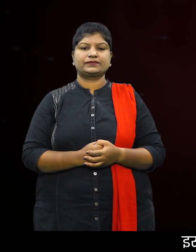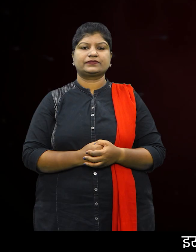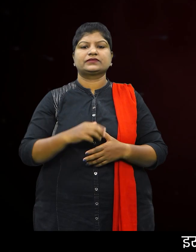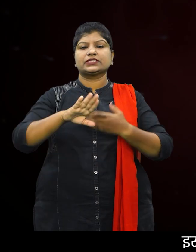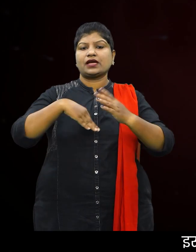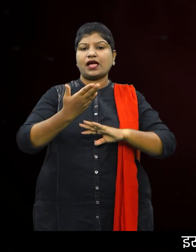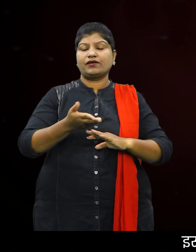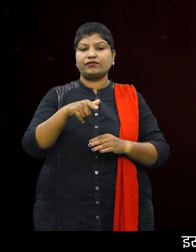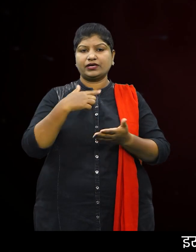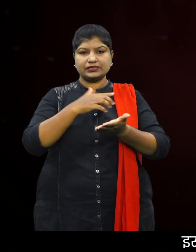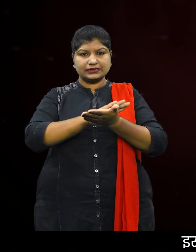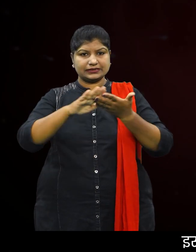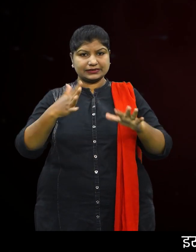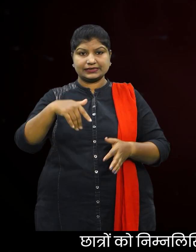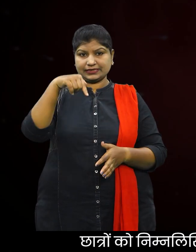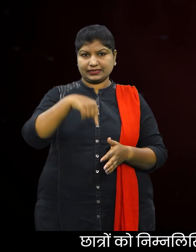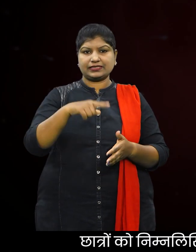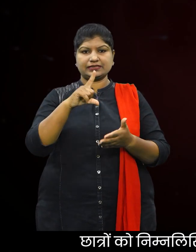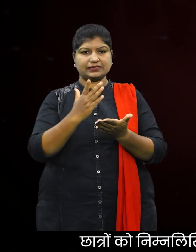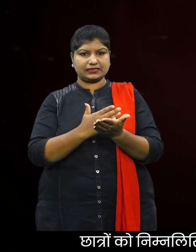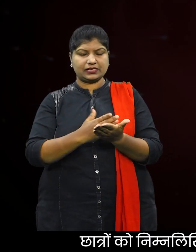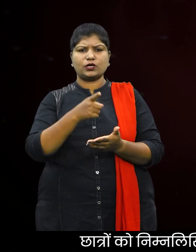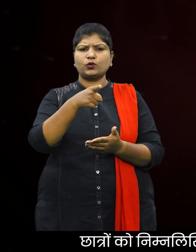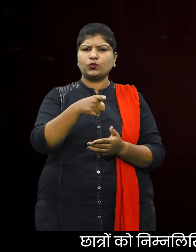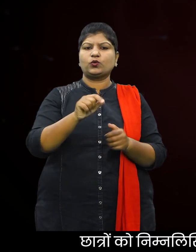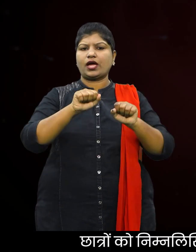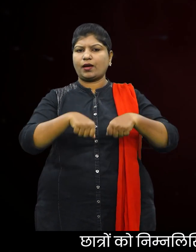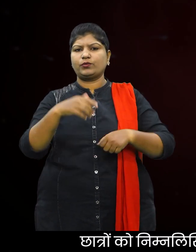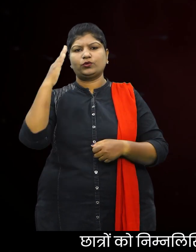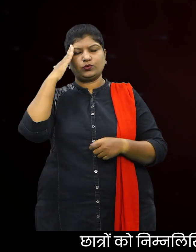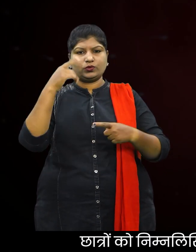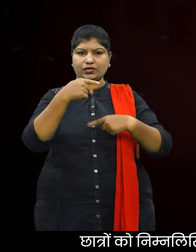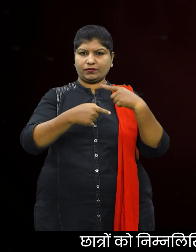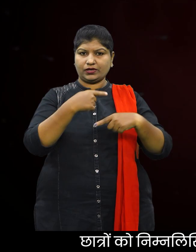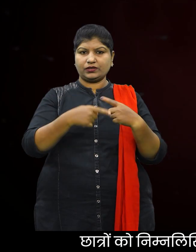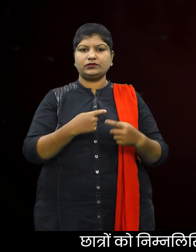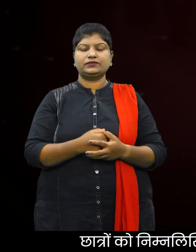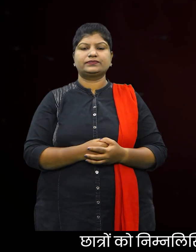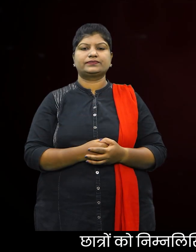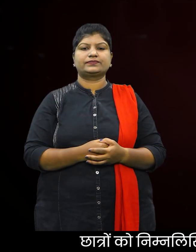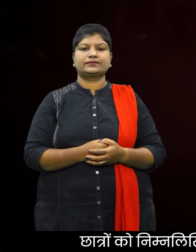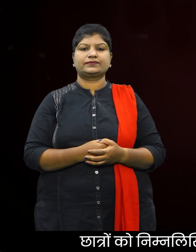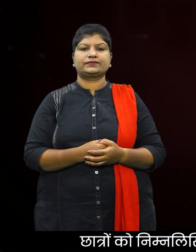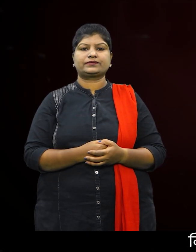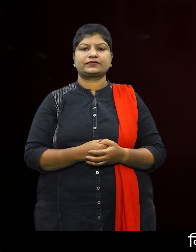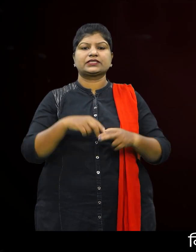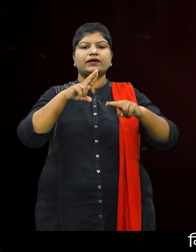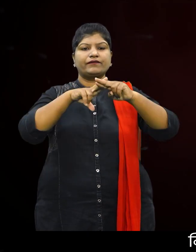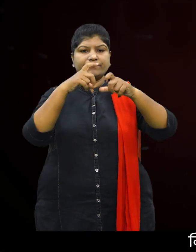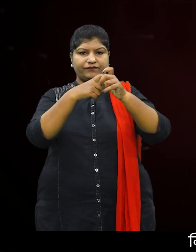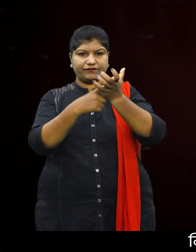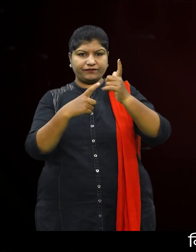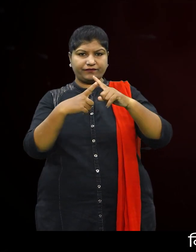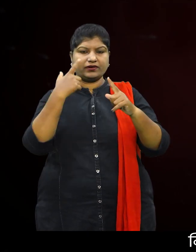इस पाठ के पूरा होने के बाद छात्रों को निम्नलिखित जानकारियां प्राप्त करने में सक्षम होगा।